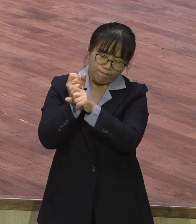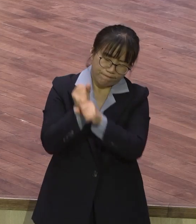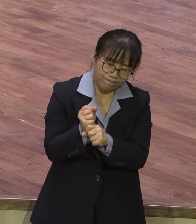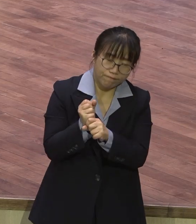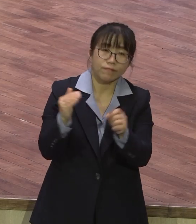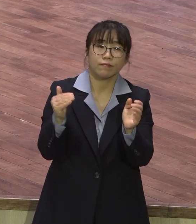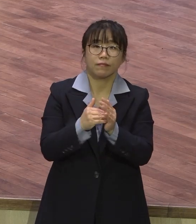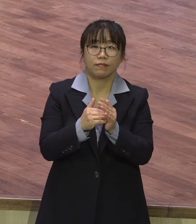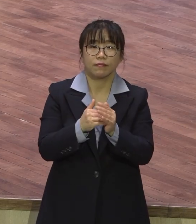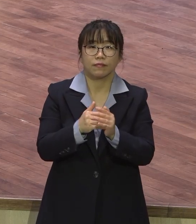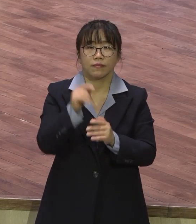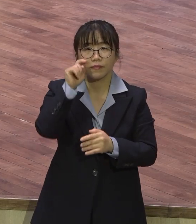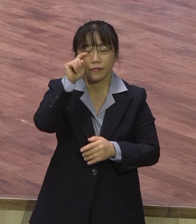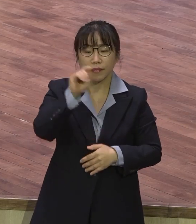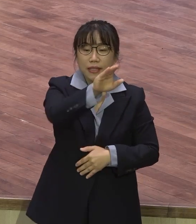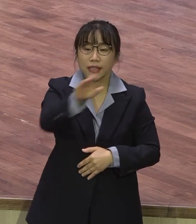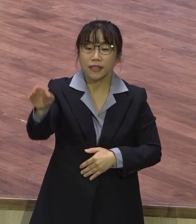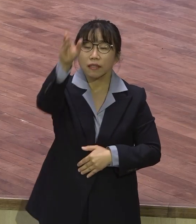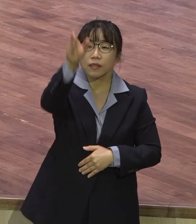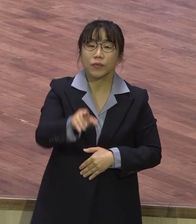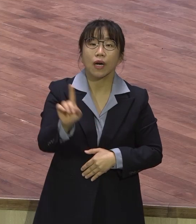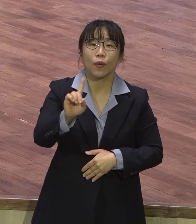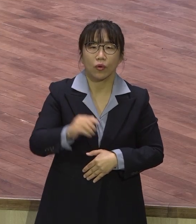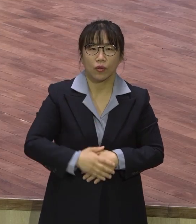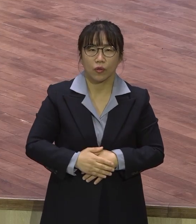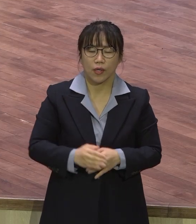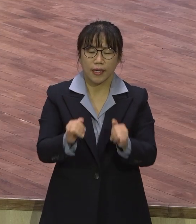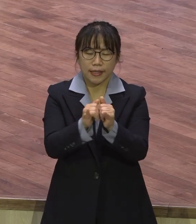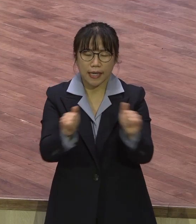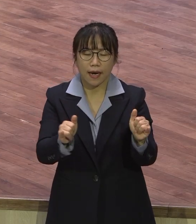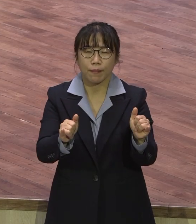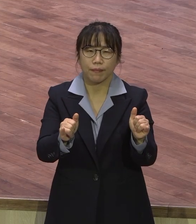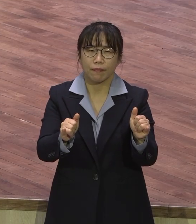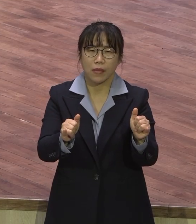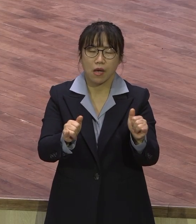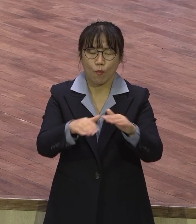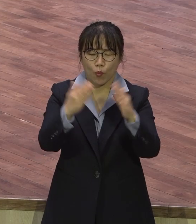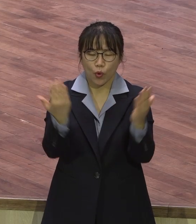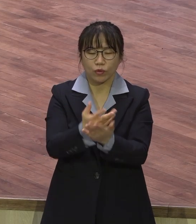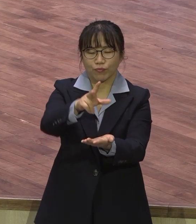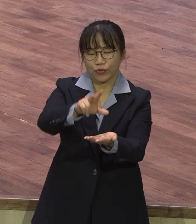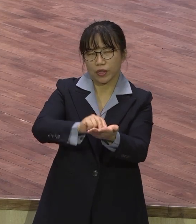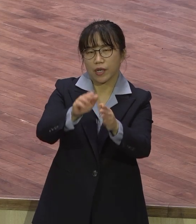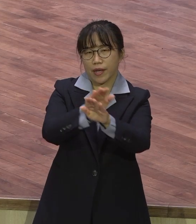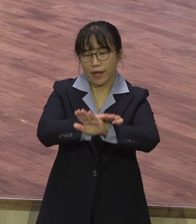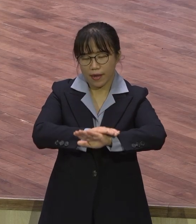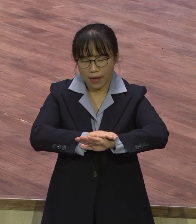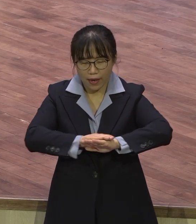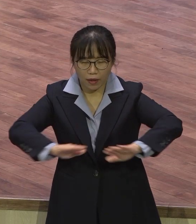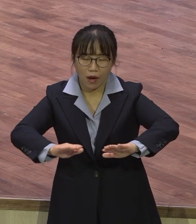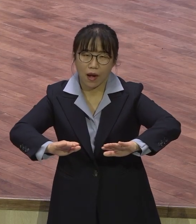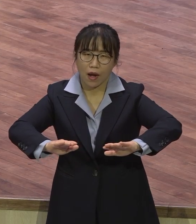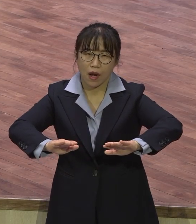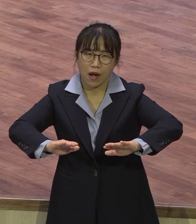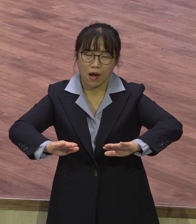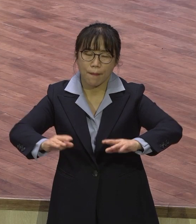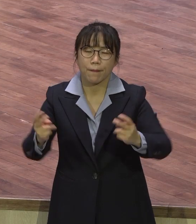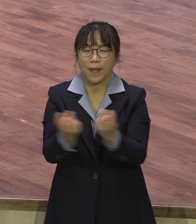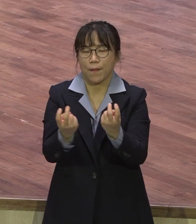십자가가 뭐냐 우리 인생의 모든 문제를 해결하시는 방법이었다